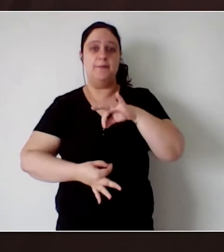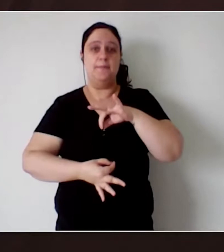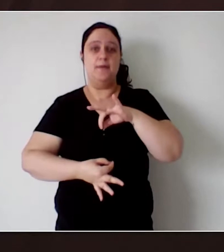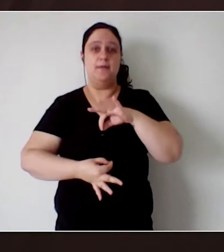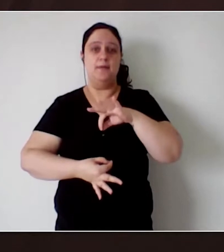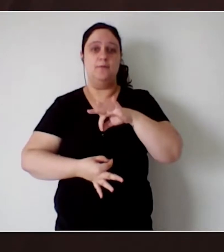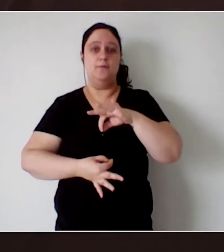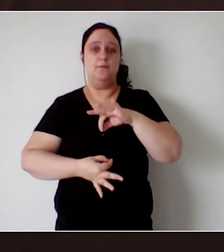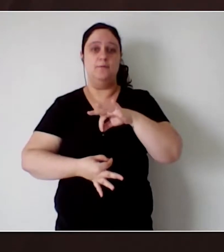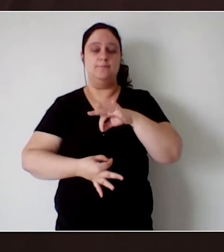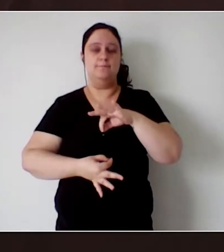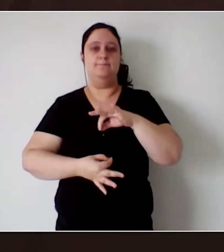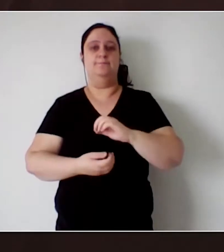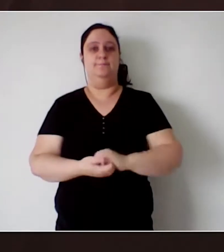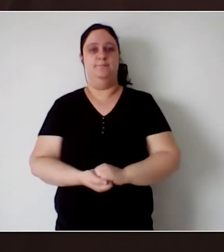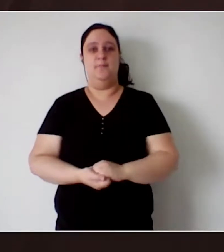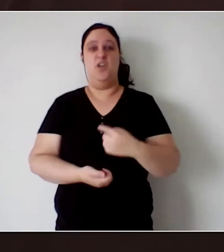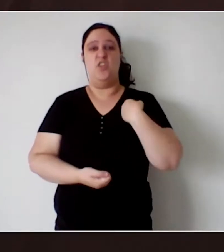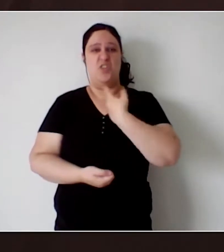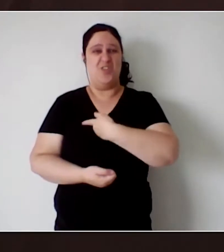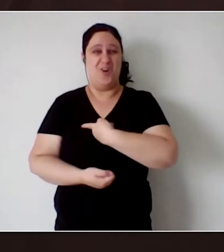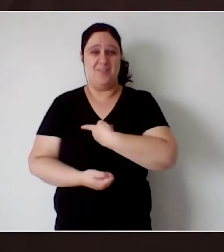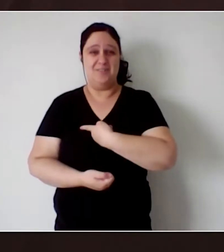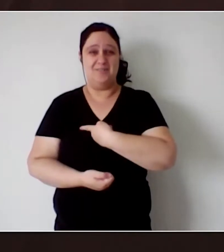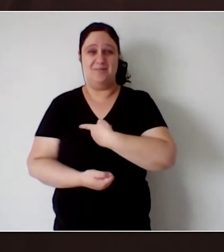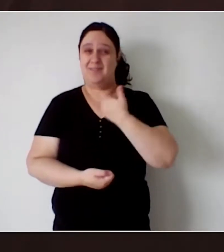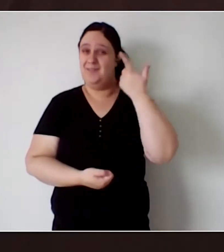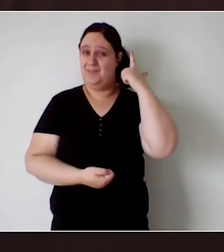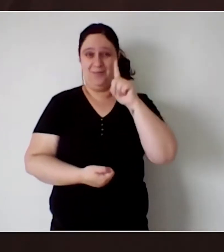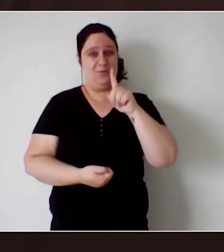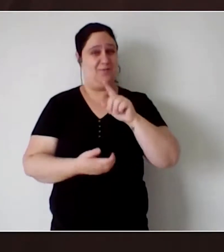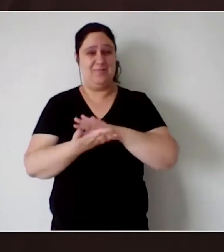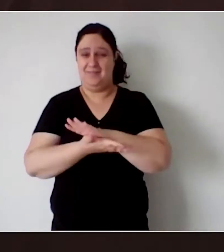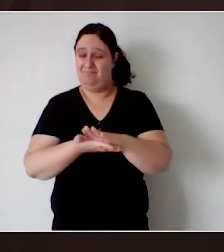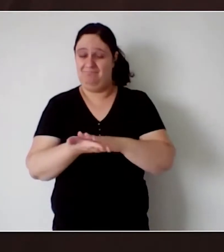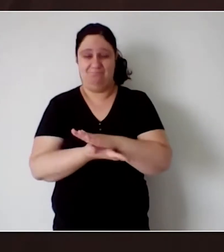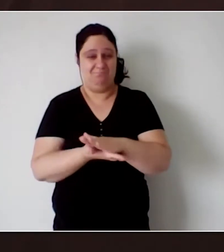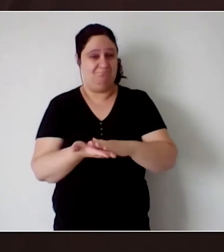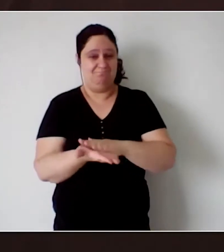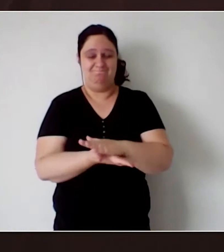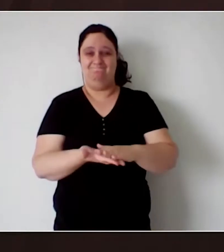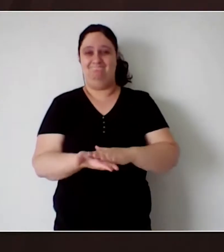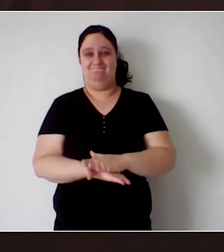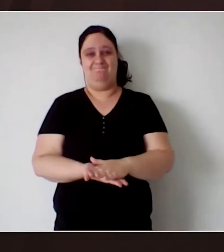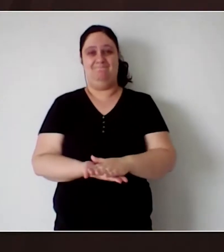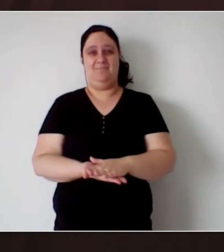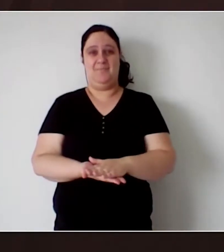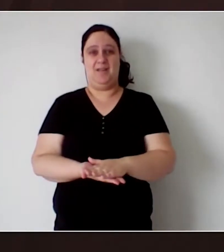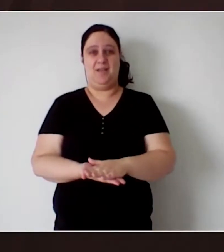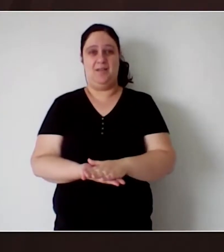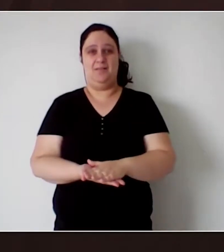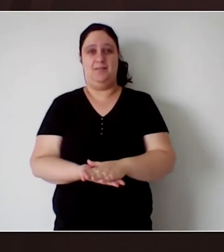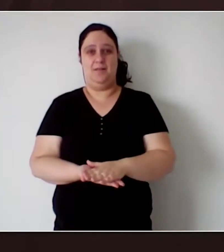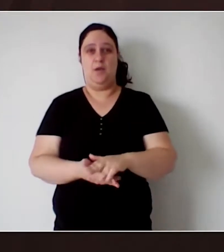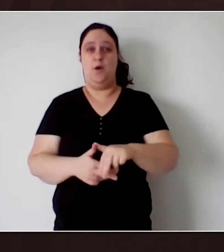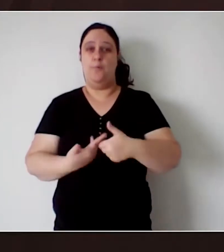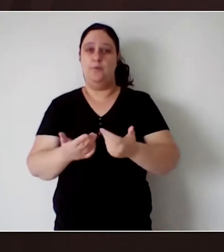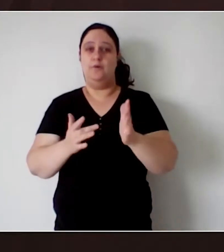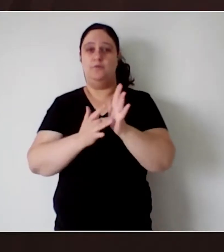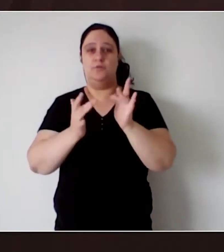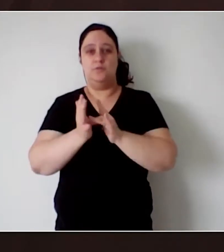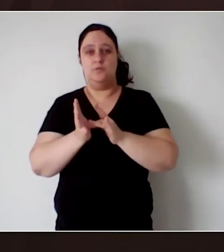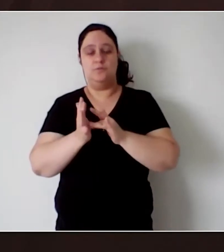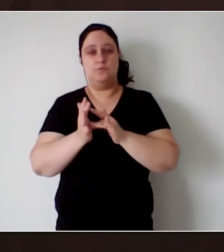nada. O homem não consegue fazer nada. Por isso o Senhor Jesus diz: sem mim nada podeis